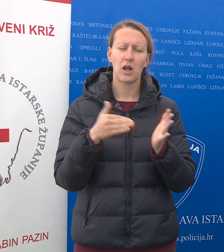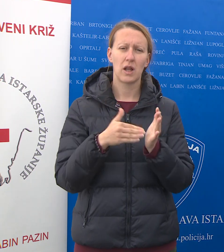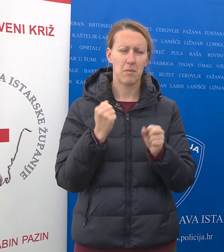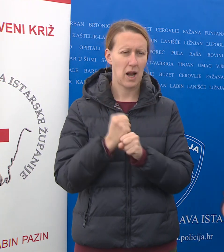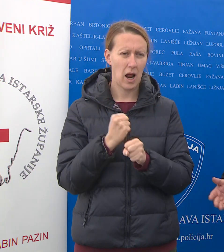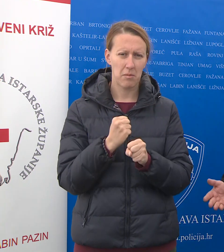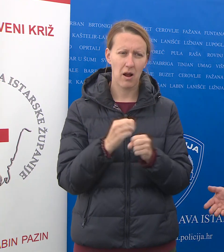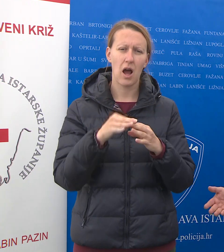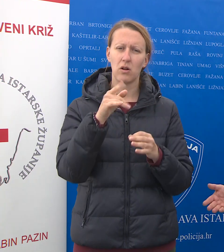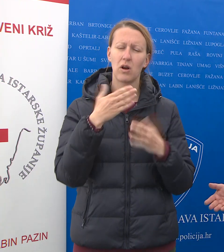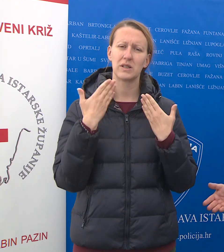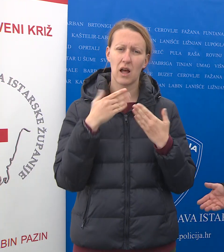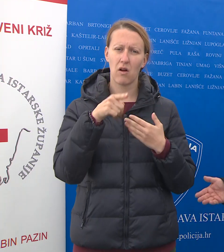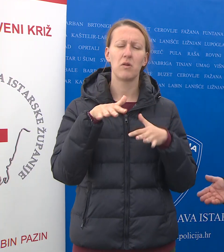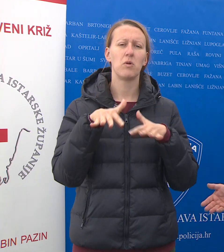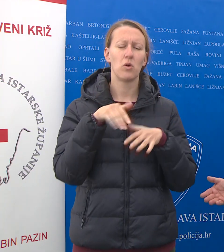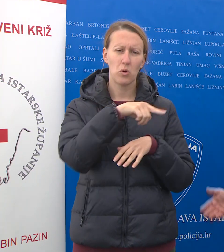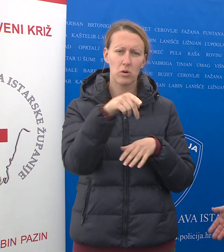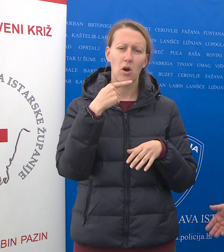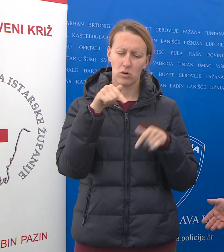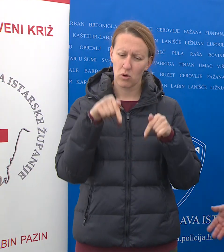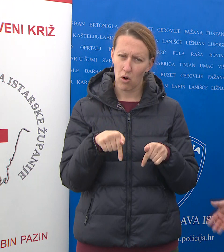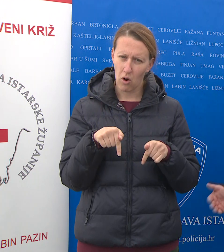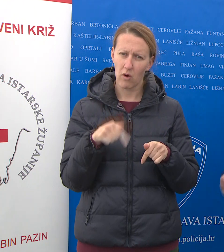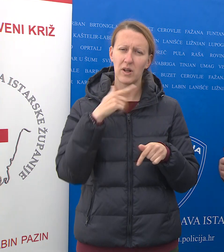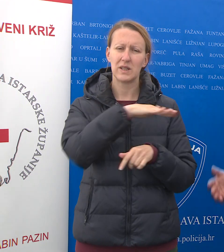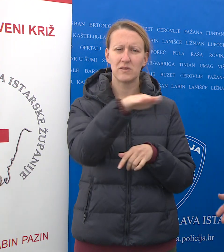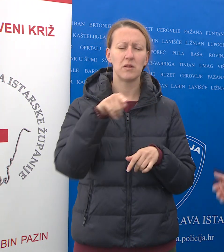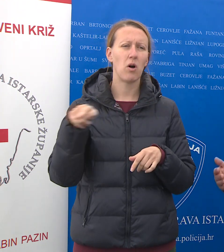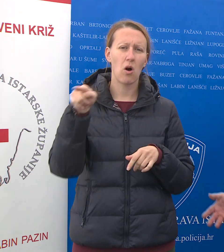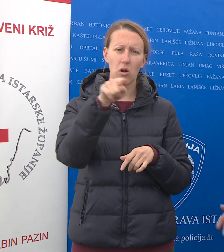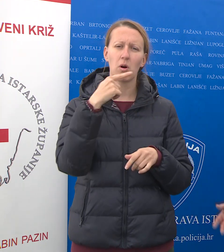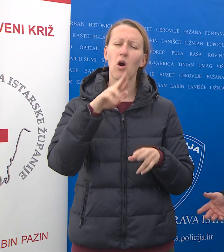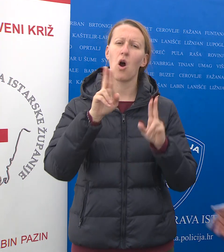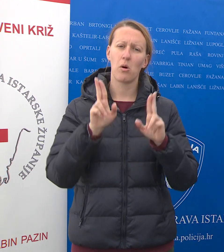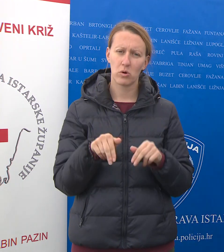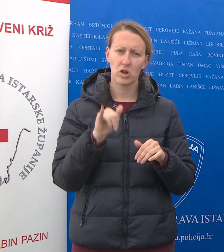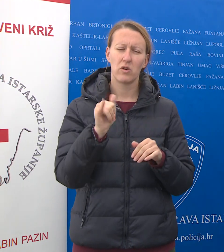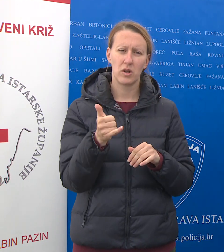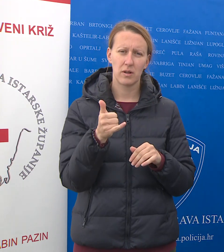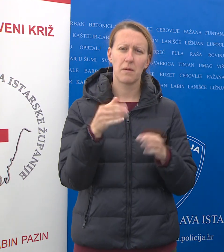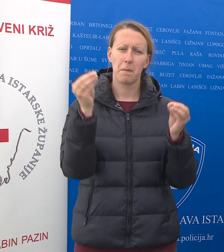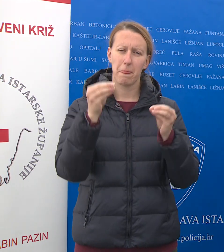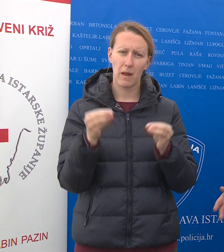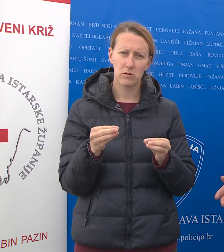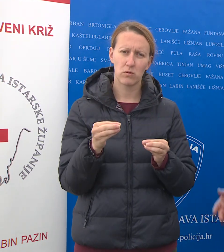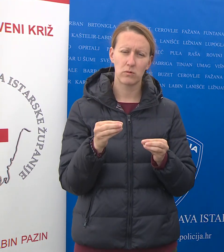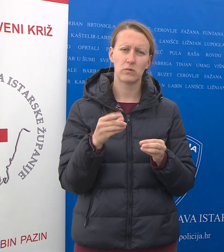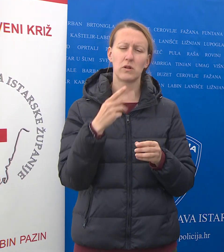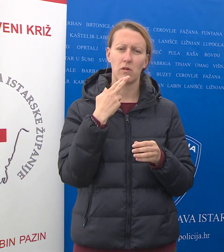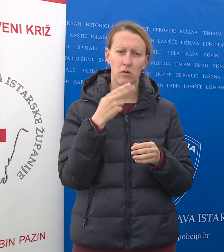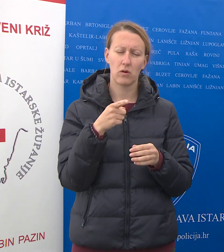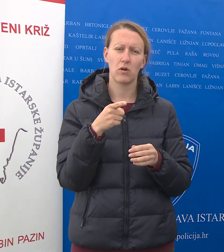treba napraviti, a to je zahvala ovim ljudima koji su ovdje i svima onima koji omogućavaju da sustav, pogotovo